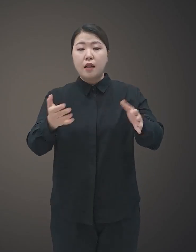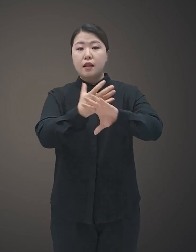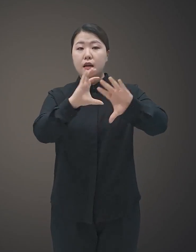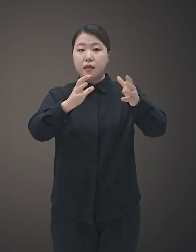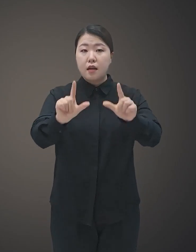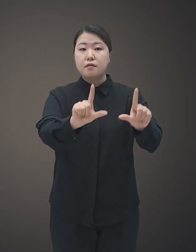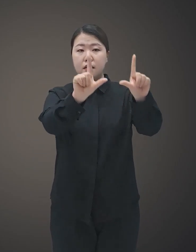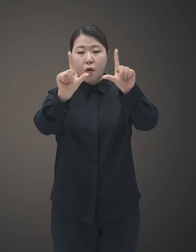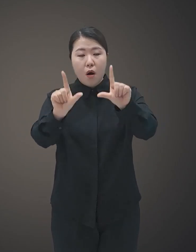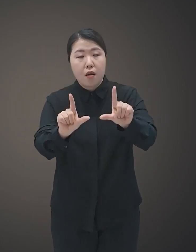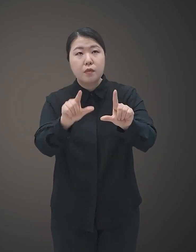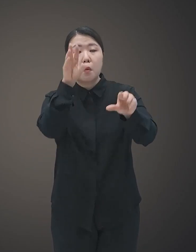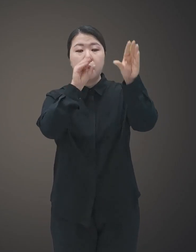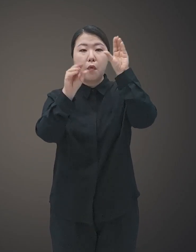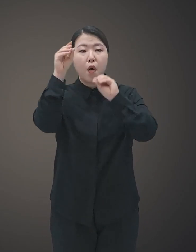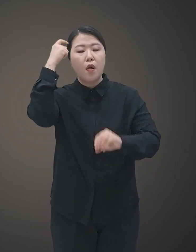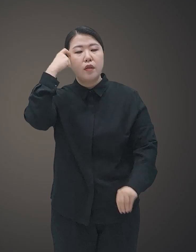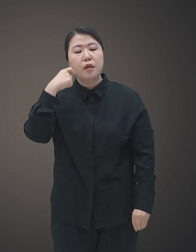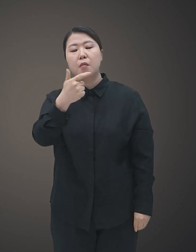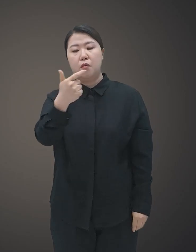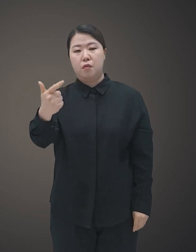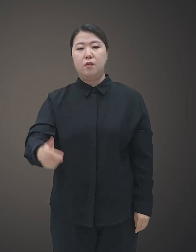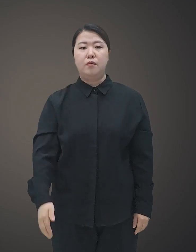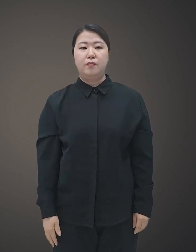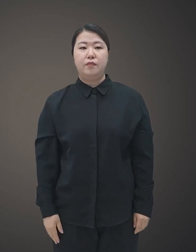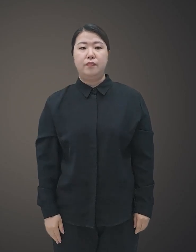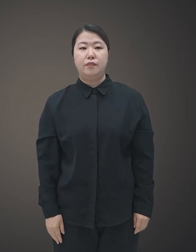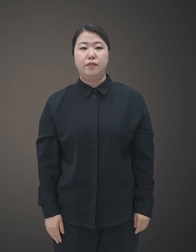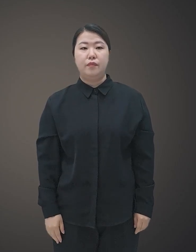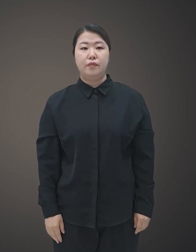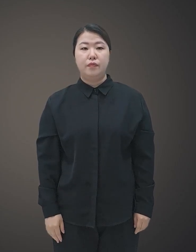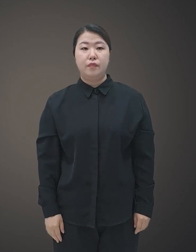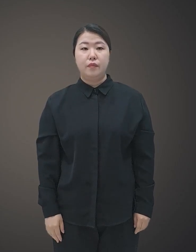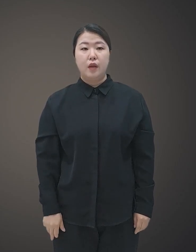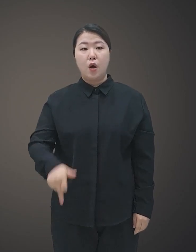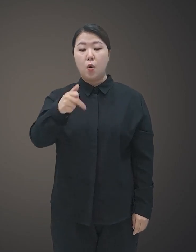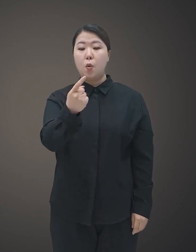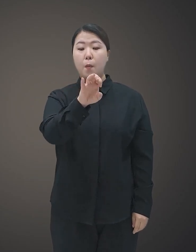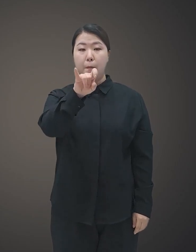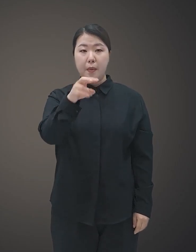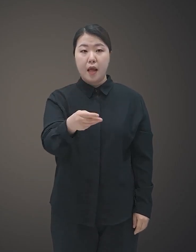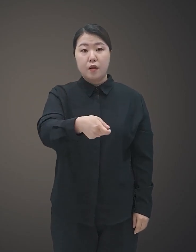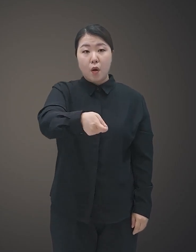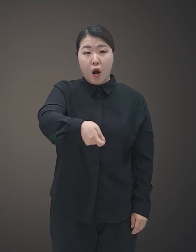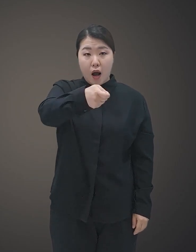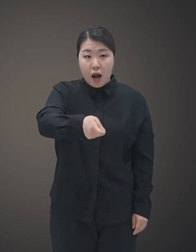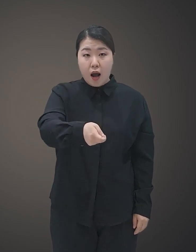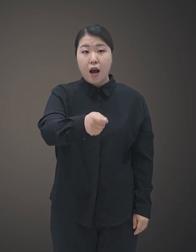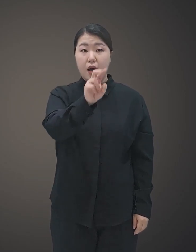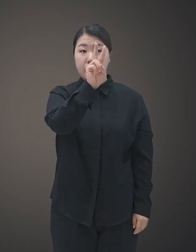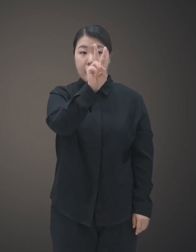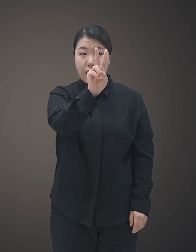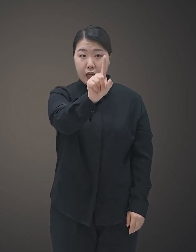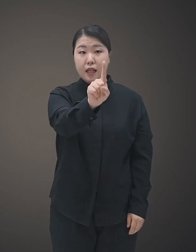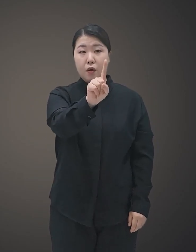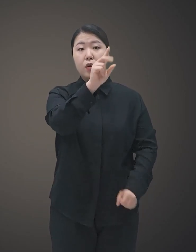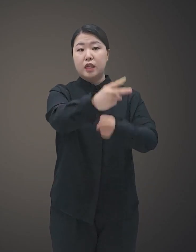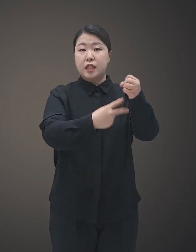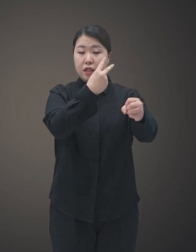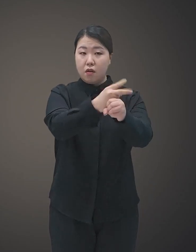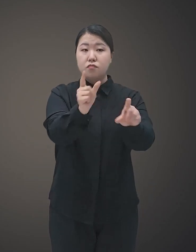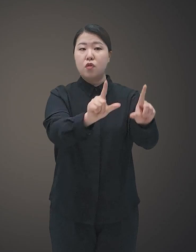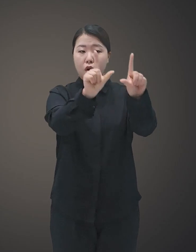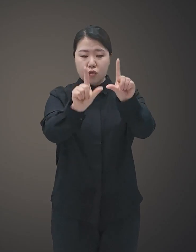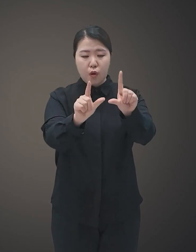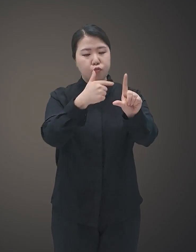2년간의 해외 생활은 많은 것을 보고 느끼는 계기가 되었습니다. 코펠 한 세트로 2년을 생활했지만